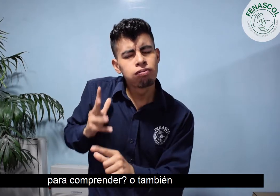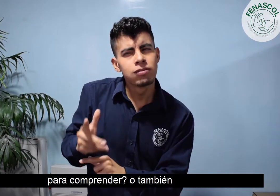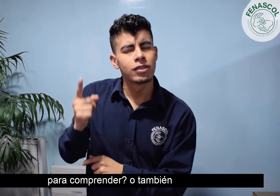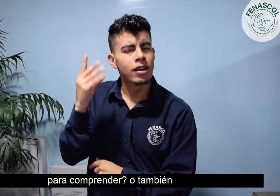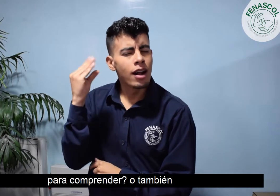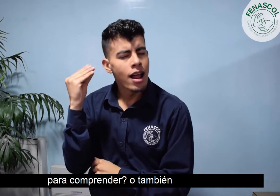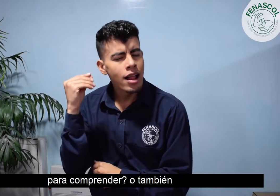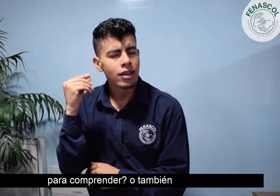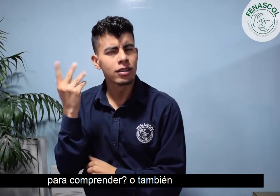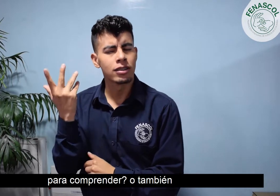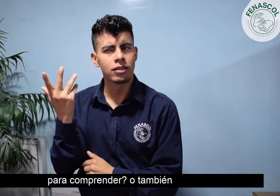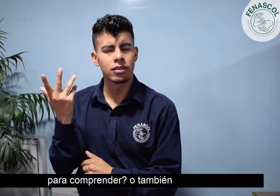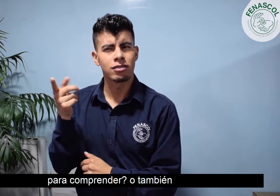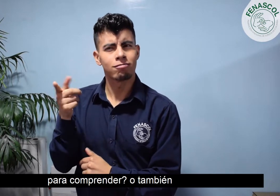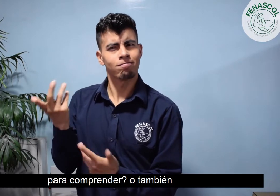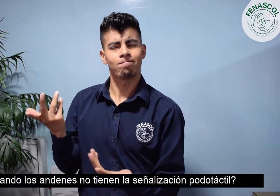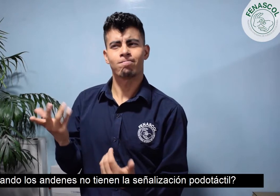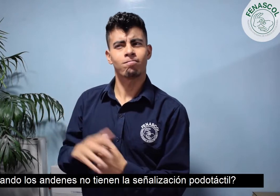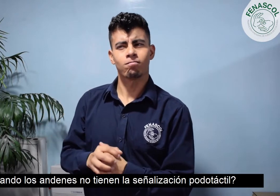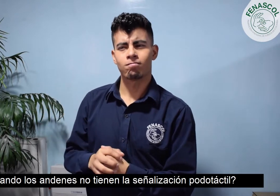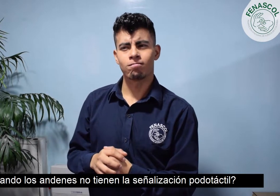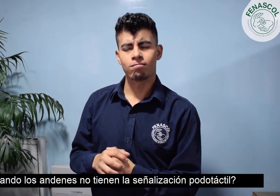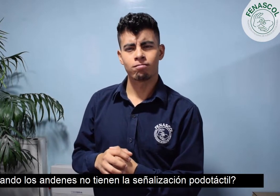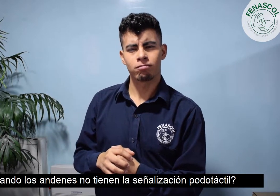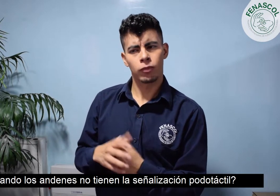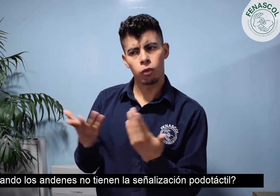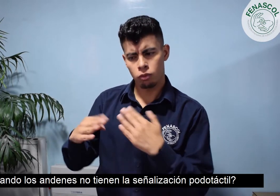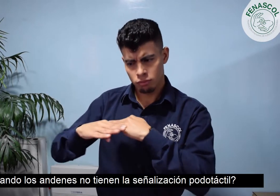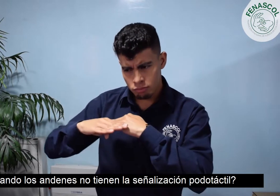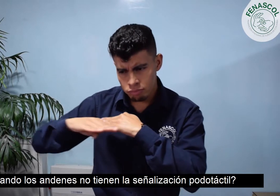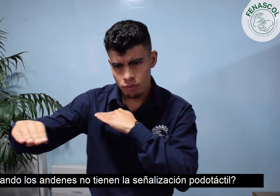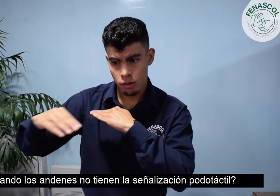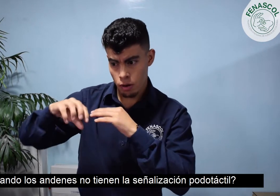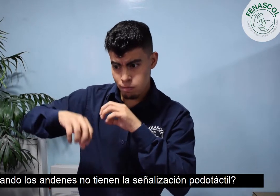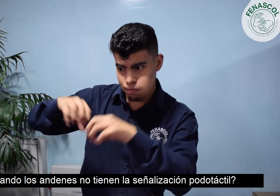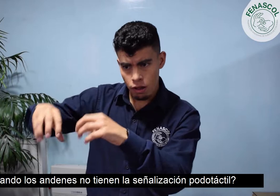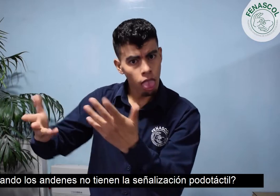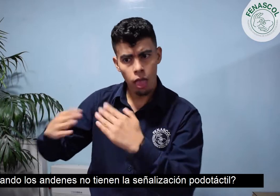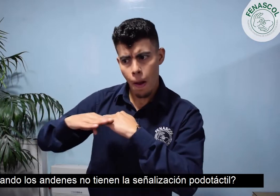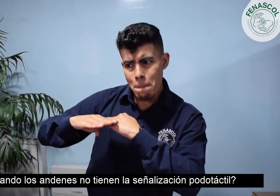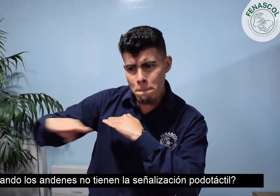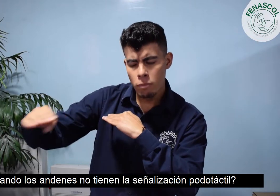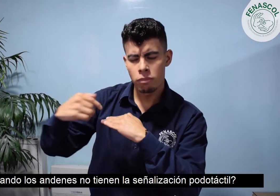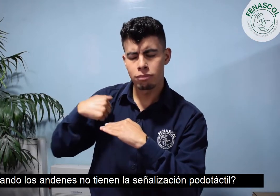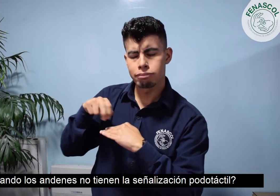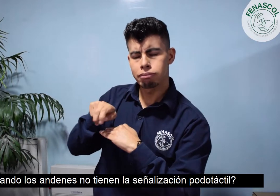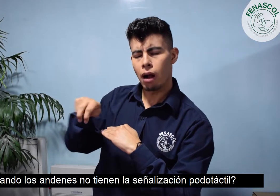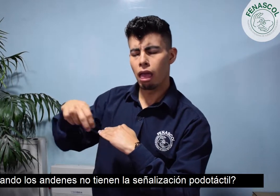para comprender o también cuando los andenes no tienen la señalización podotáctil